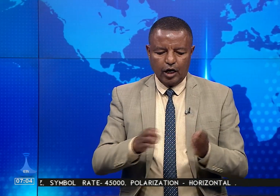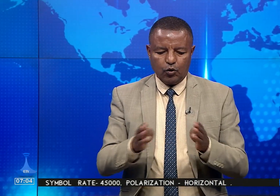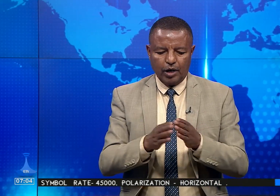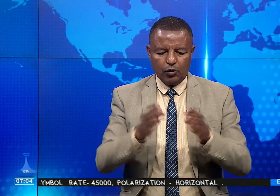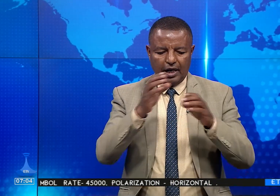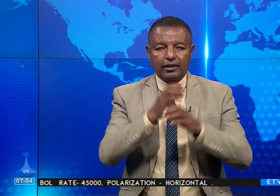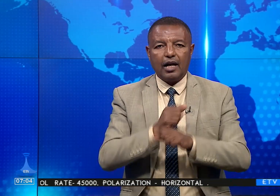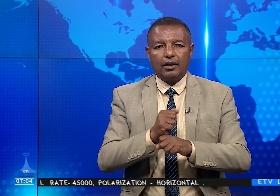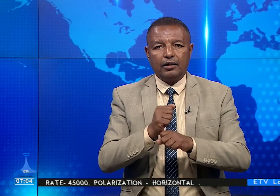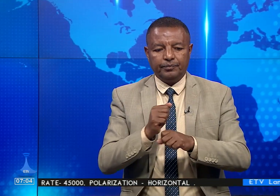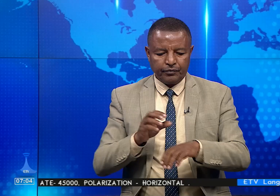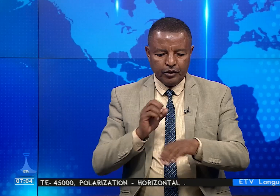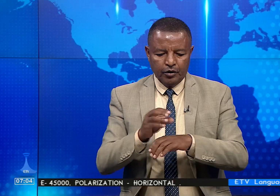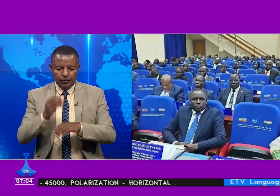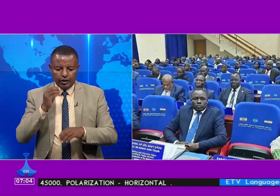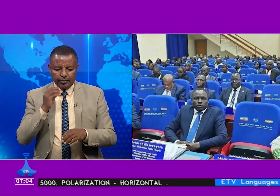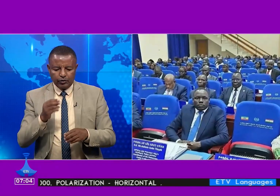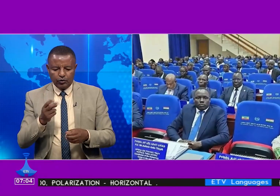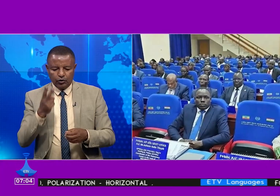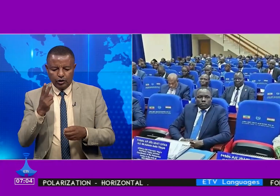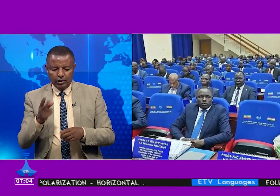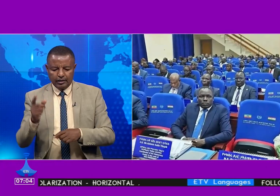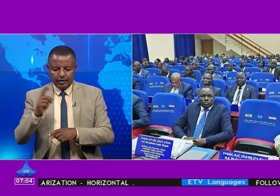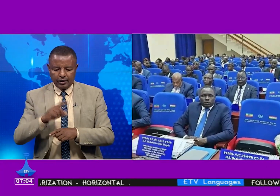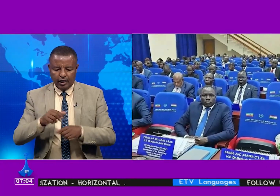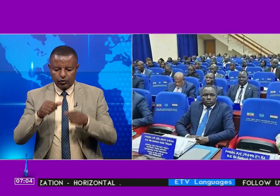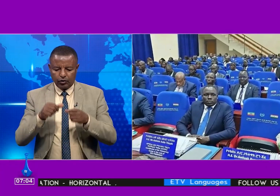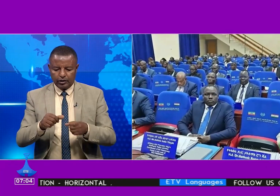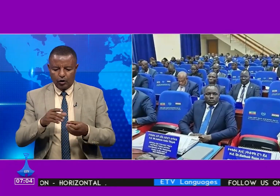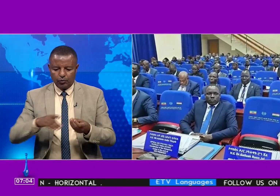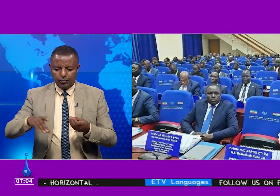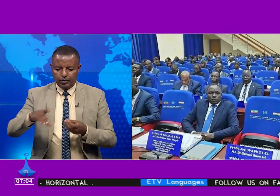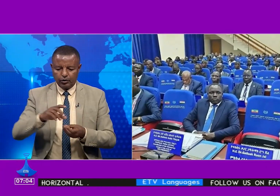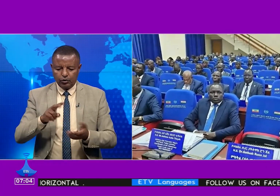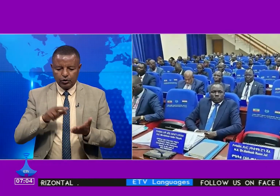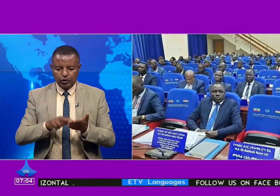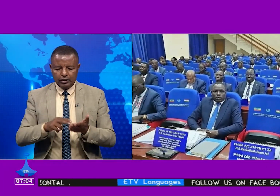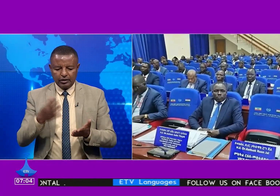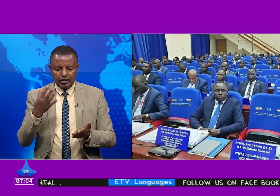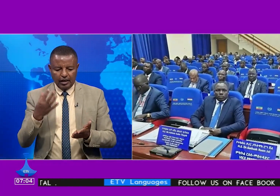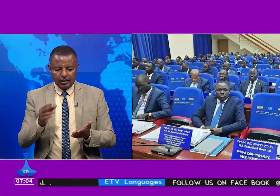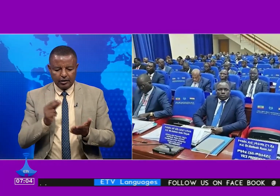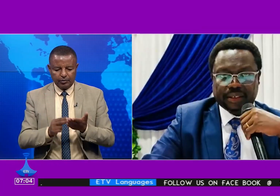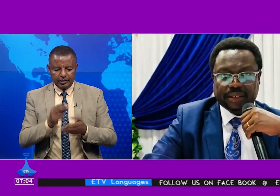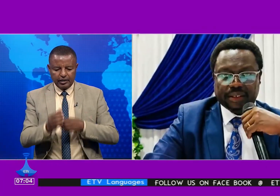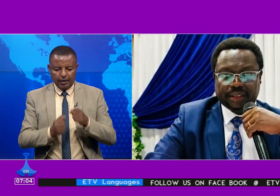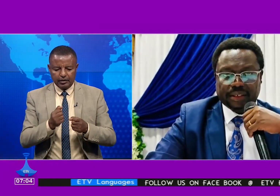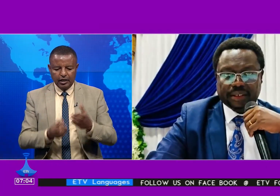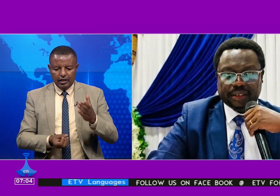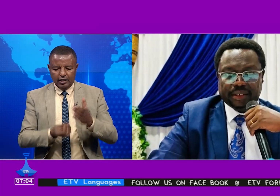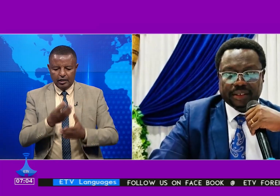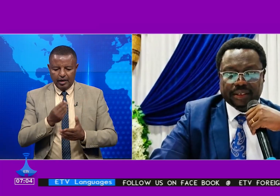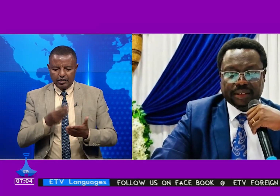መደበኛ ጉባኤውን አጠናቀቀ። ምክር ቤቱ ለሁለት ቀናት ቆይታው በክልሉ የ2019 በጀት